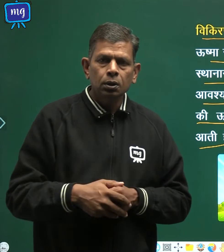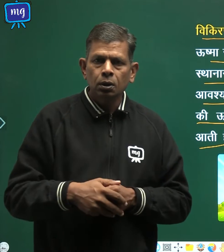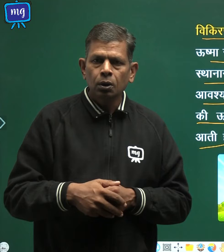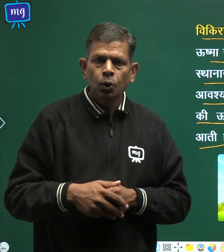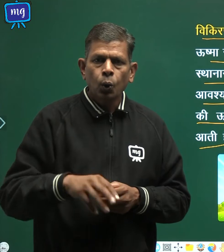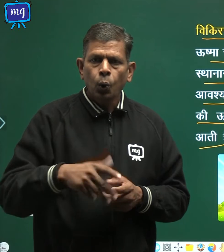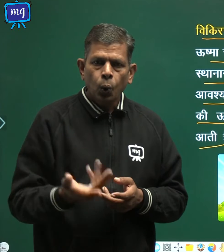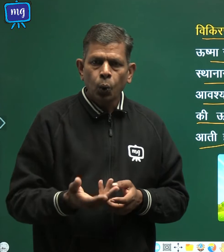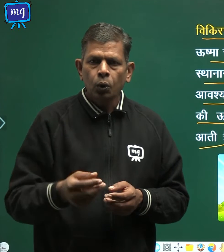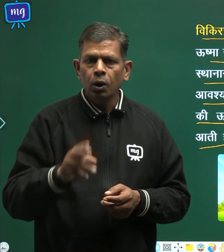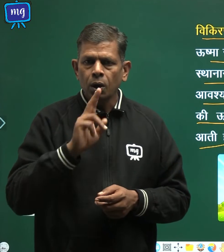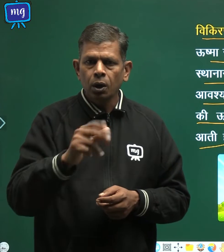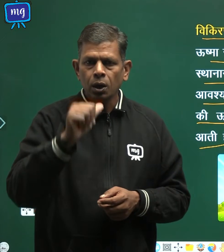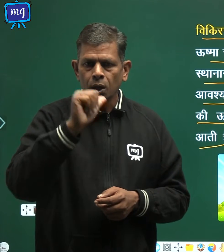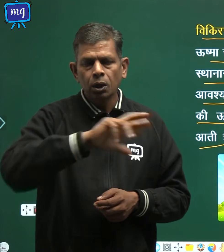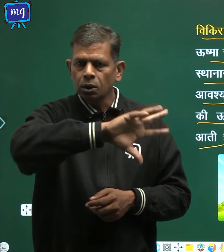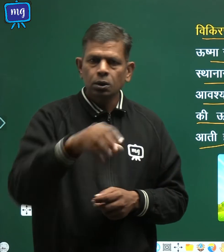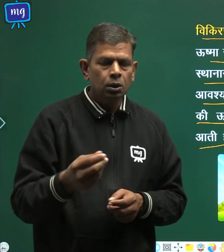किसी माध्यम की आवश्यकता नहीं होती,